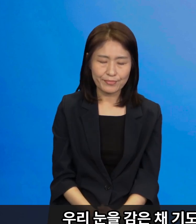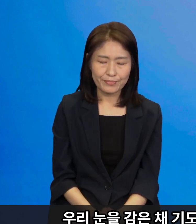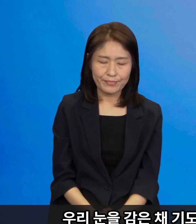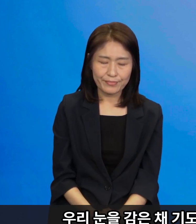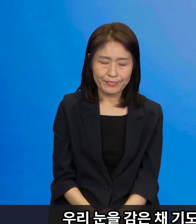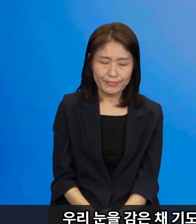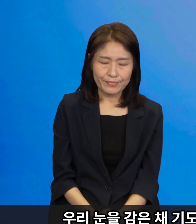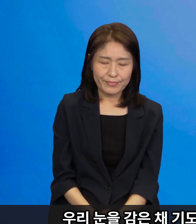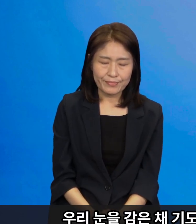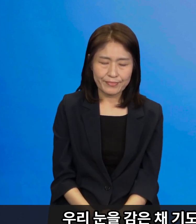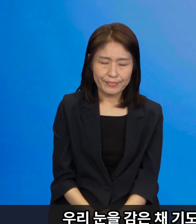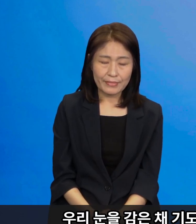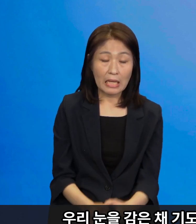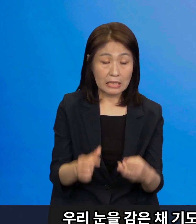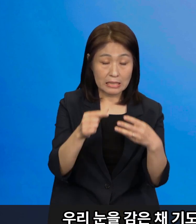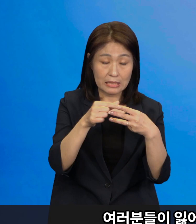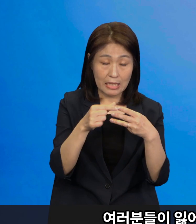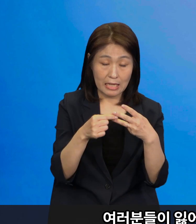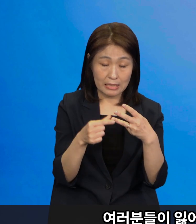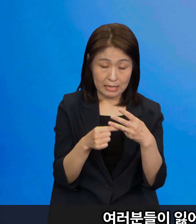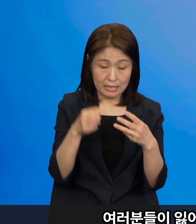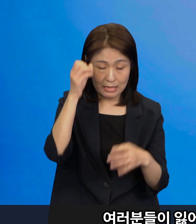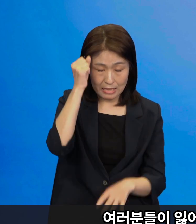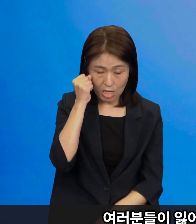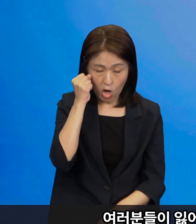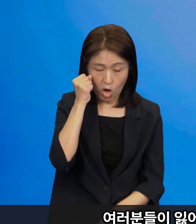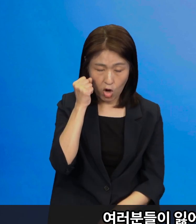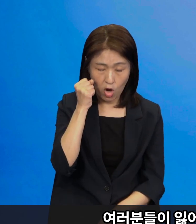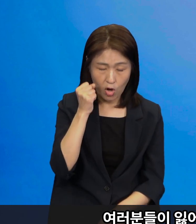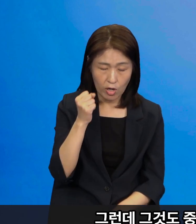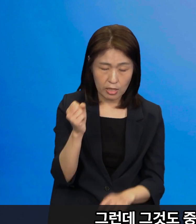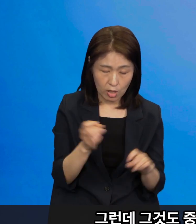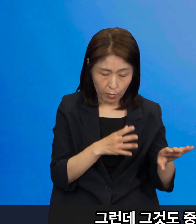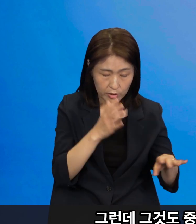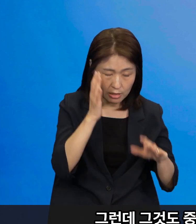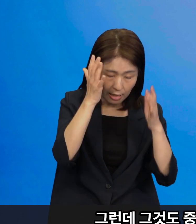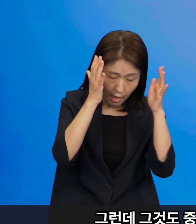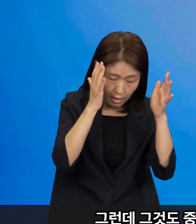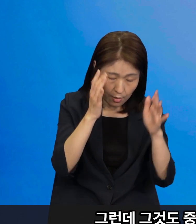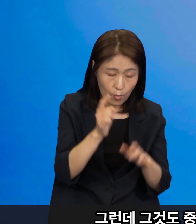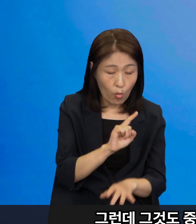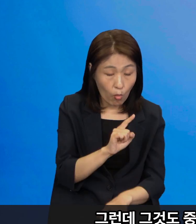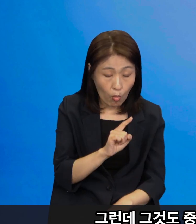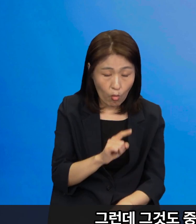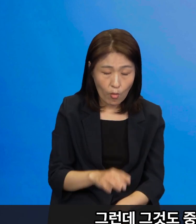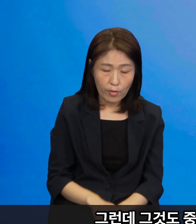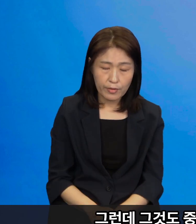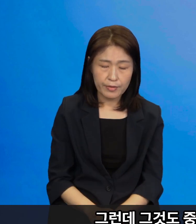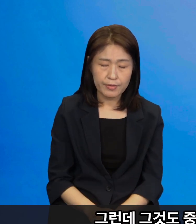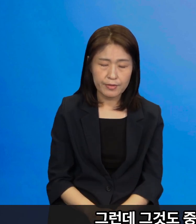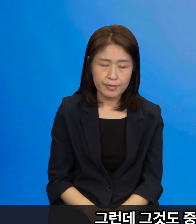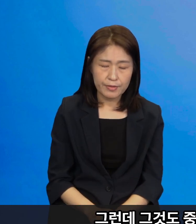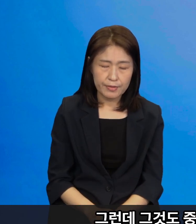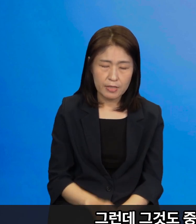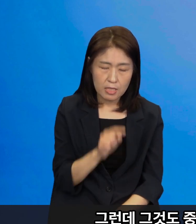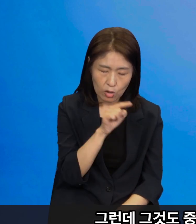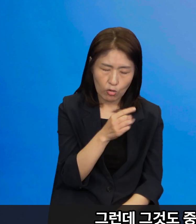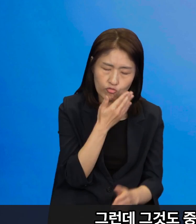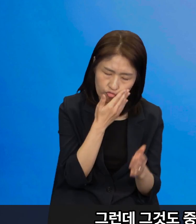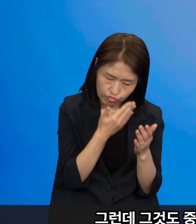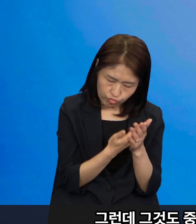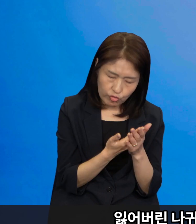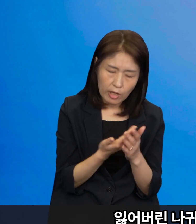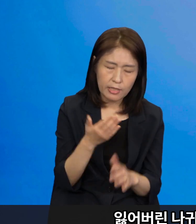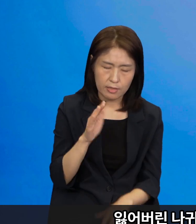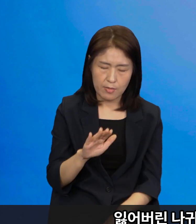우리 눈을 감은 채 기도할 때 우리 세 가지를 기억하십시오. 여러분들의 잃어버린 나귀들이 무엇입니까? 그런데 그것도 중요하지만 더